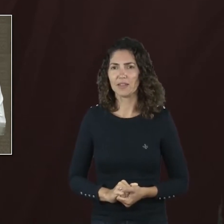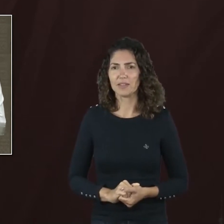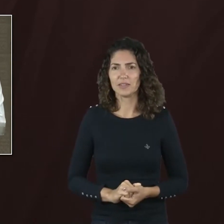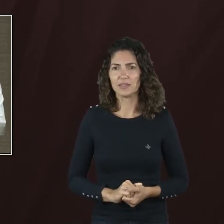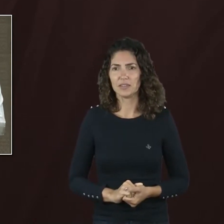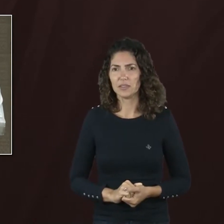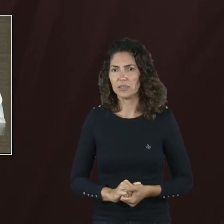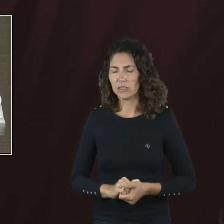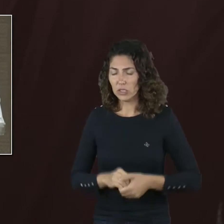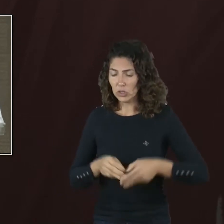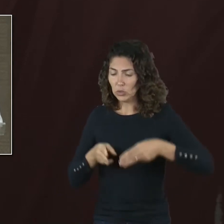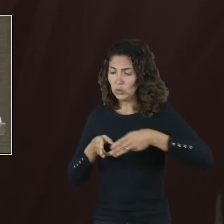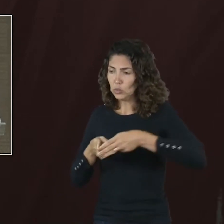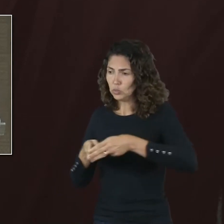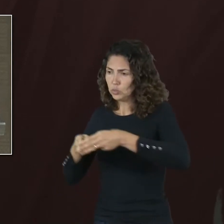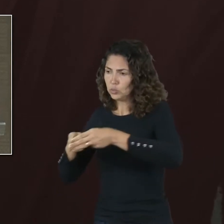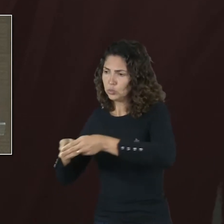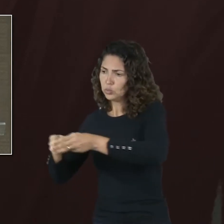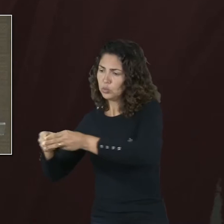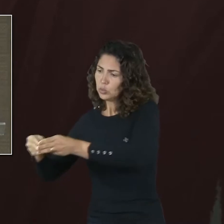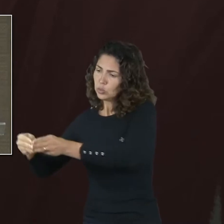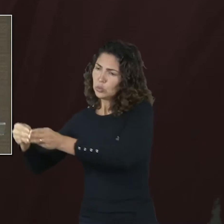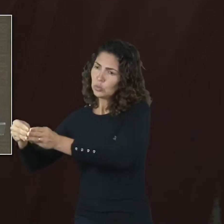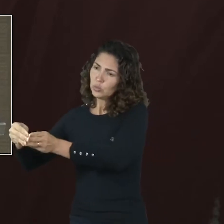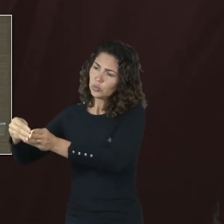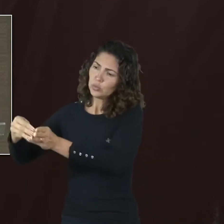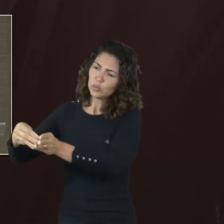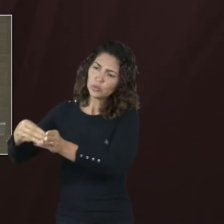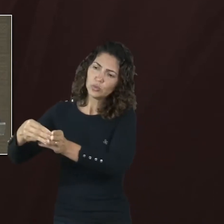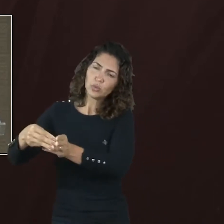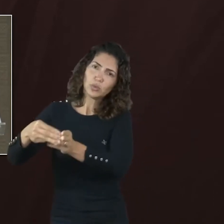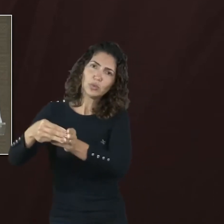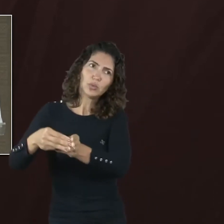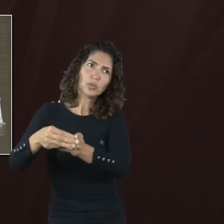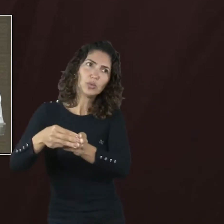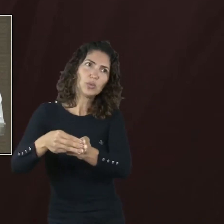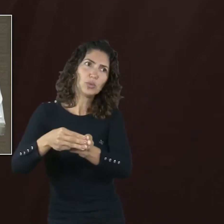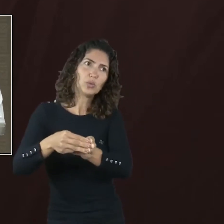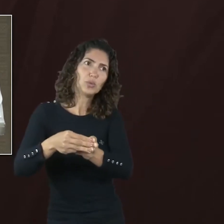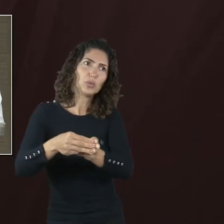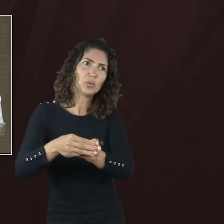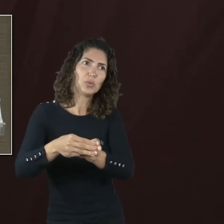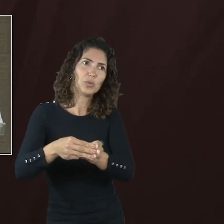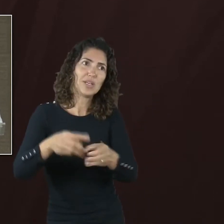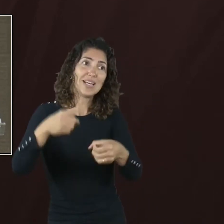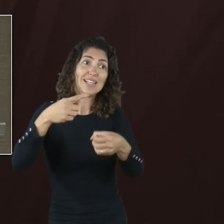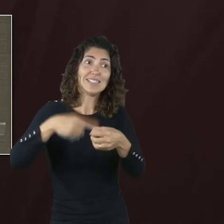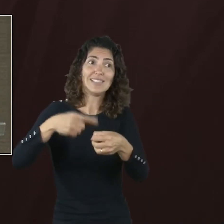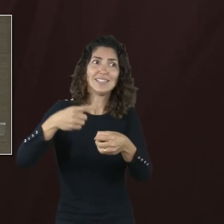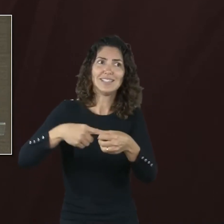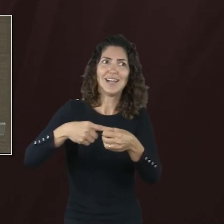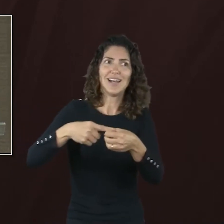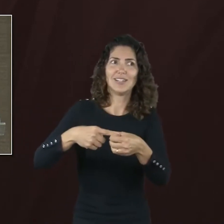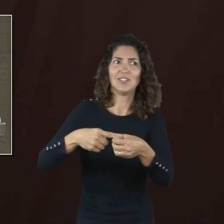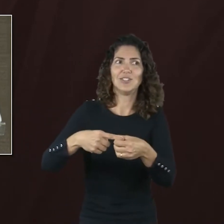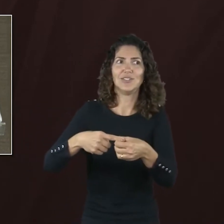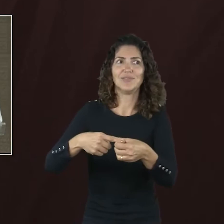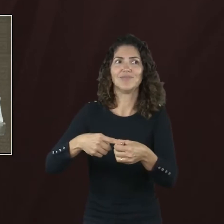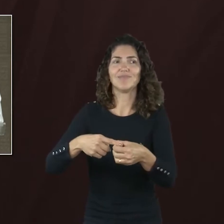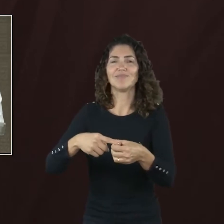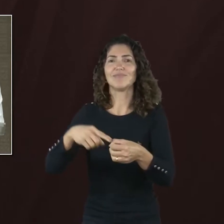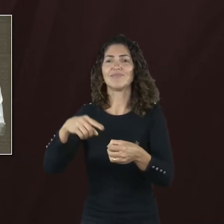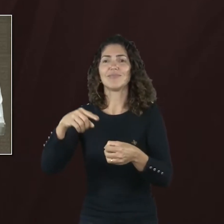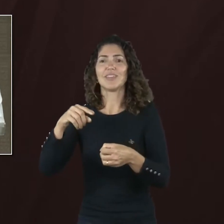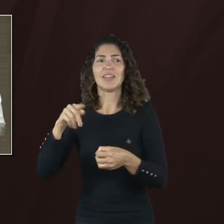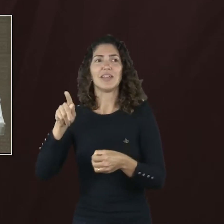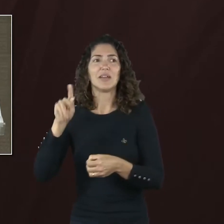Perge, né, já entrou de Pafos, foram para Perge da Panfilha, João Marcos,